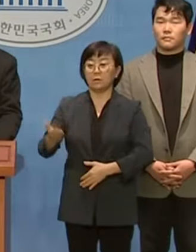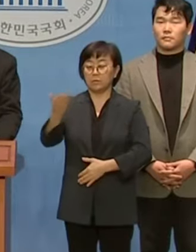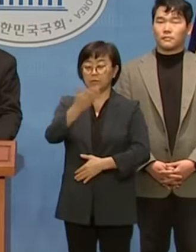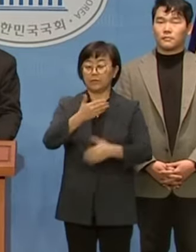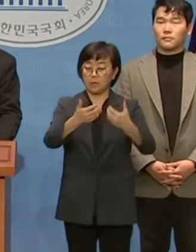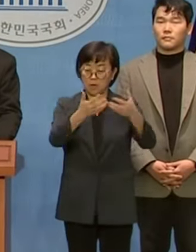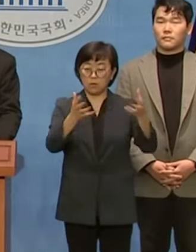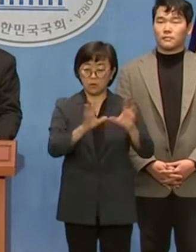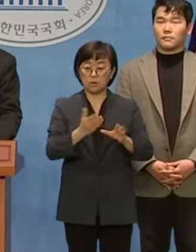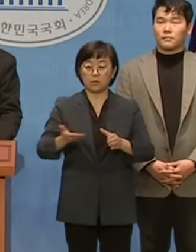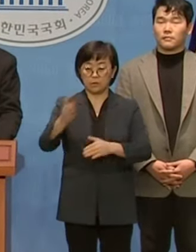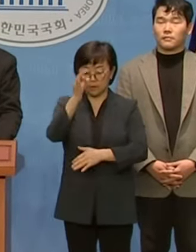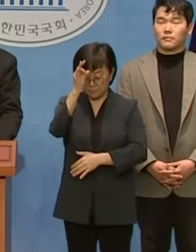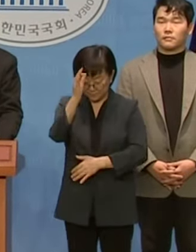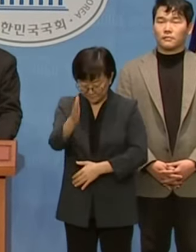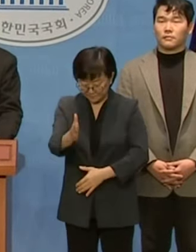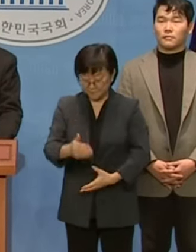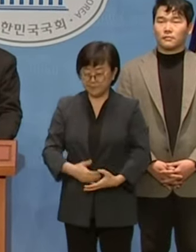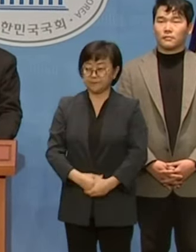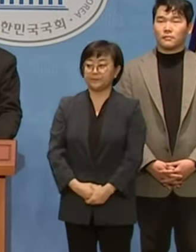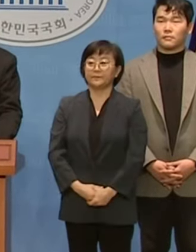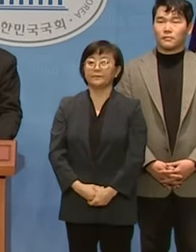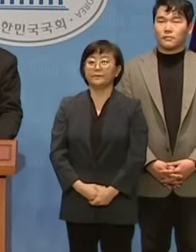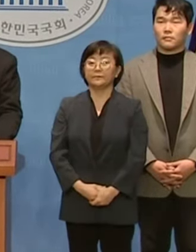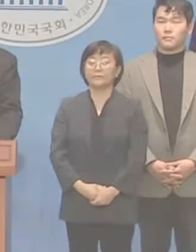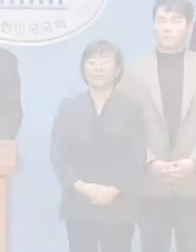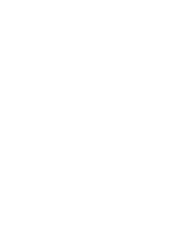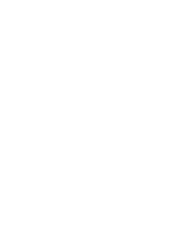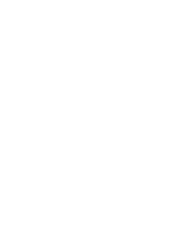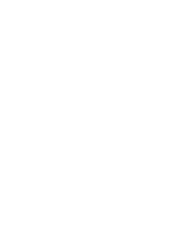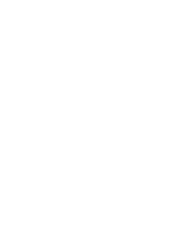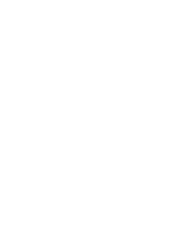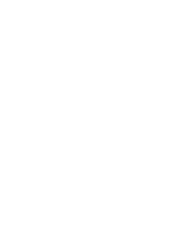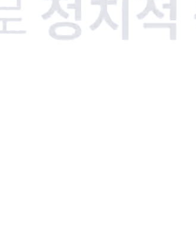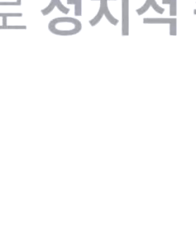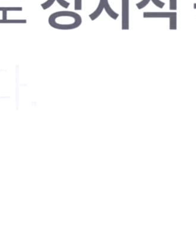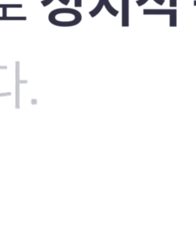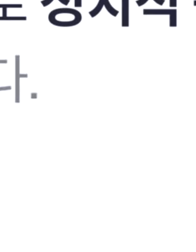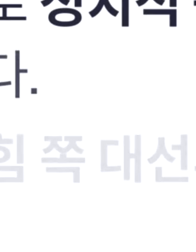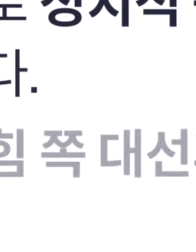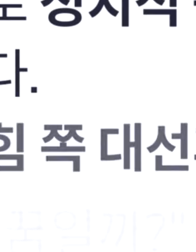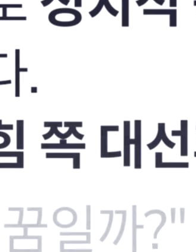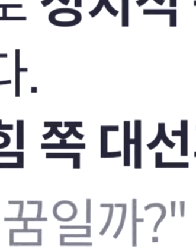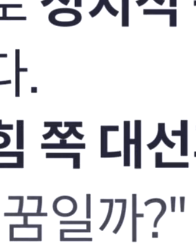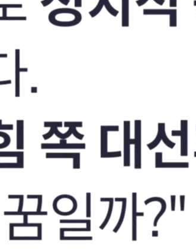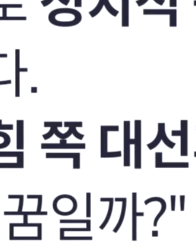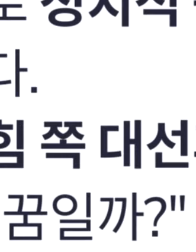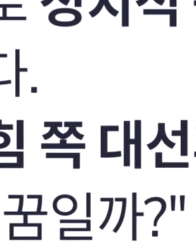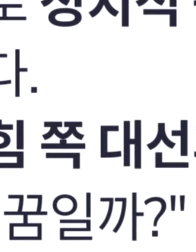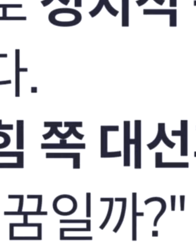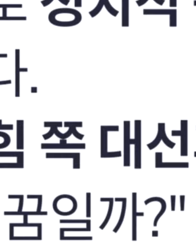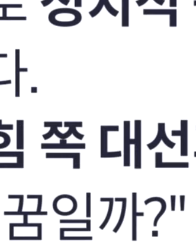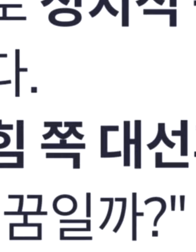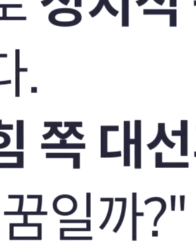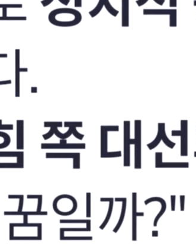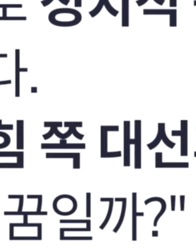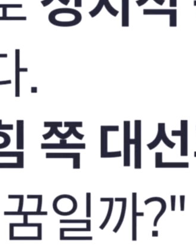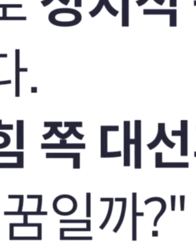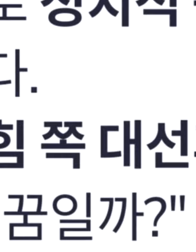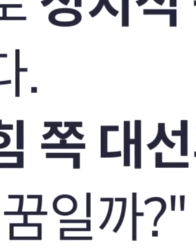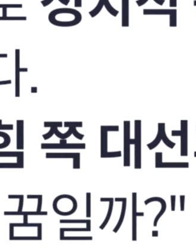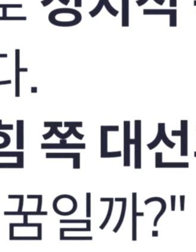민주당에서는 즉각 반발과 우려가 터져나왔습니다 지도부인 정청래 최고위원은 정치적 죽음의 길로